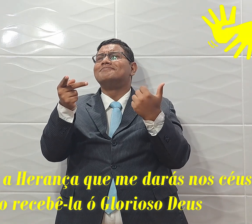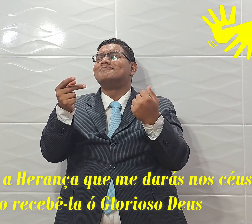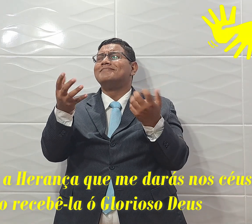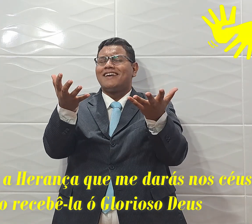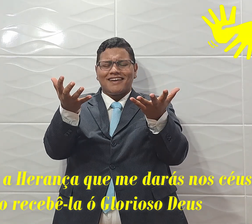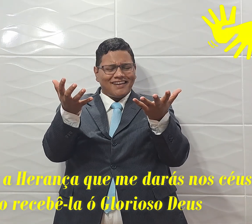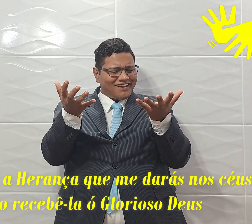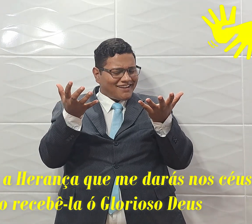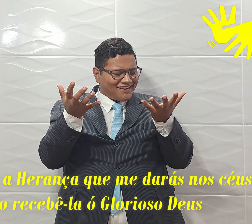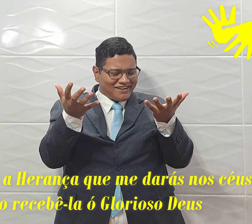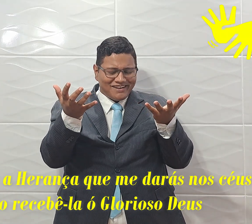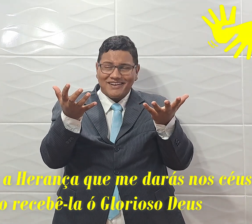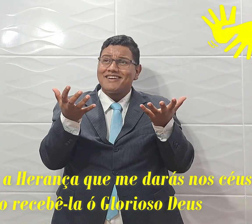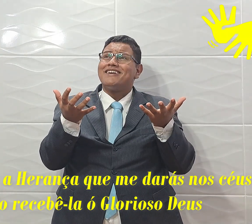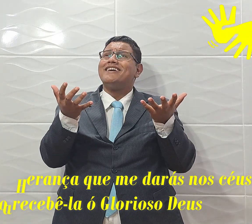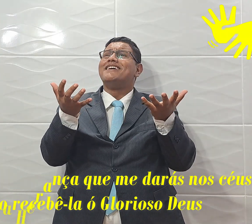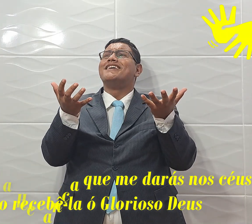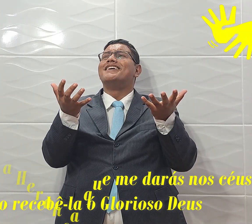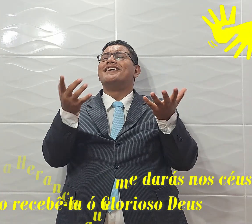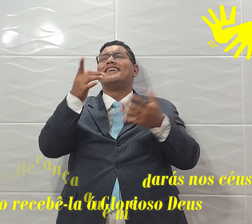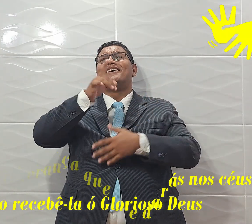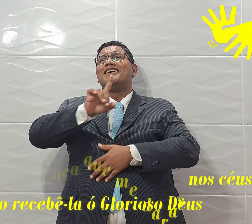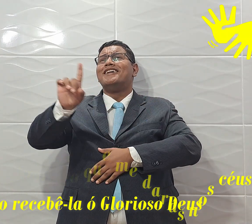Desejo recebê-la, ó